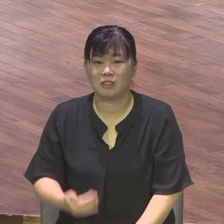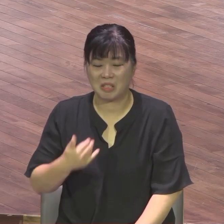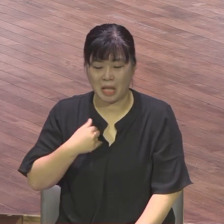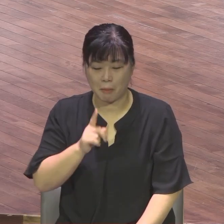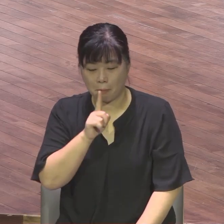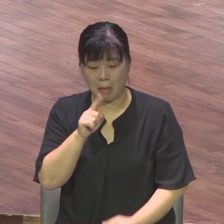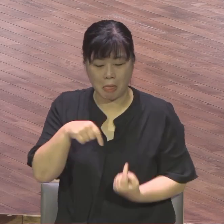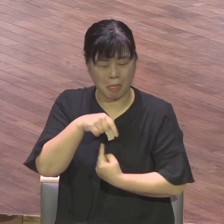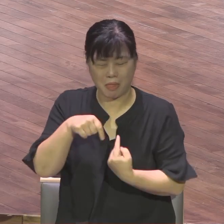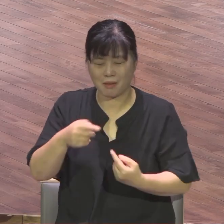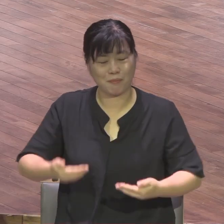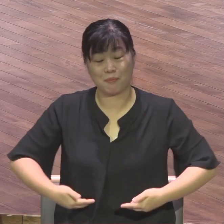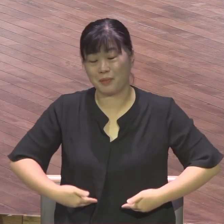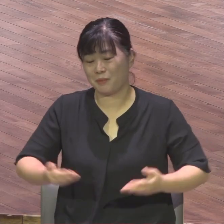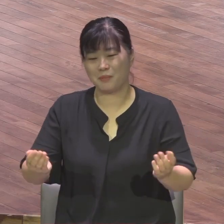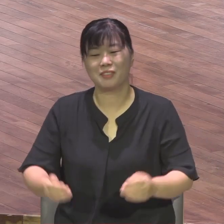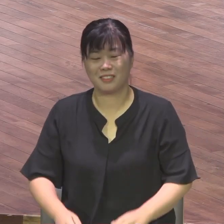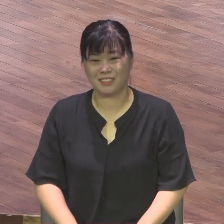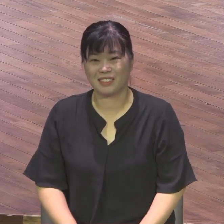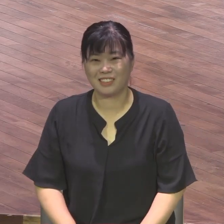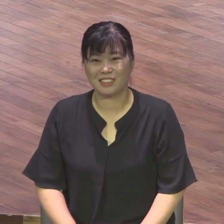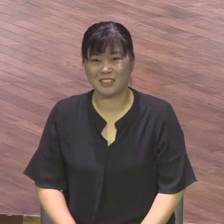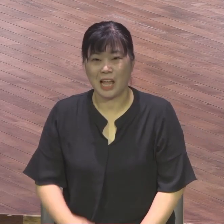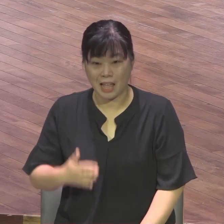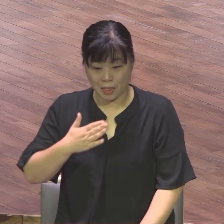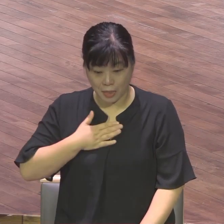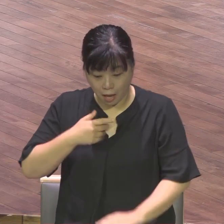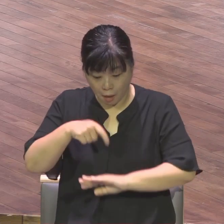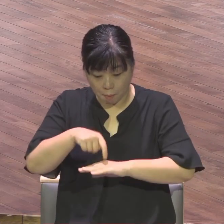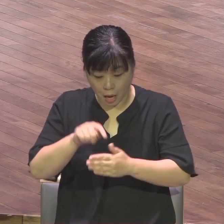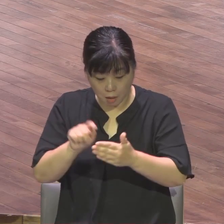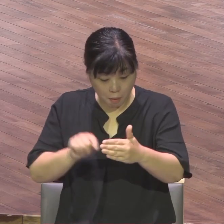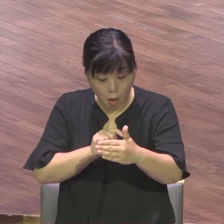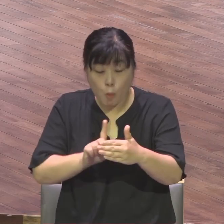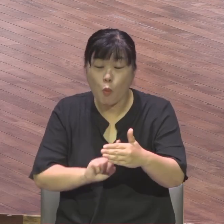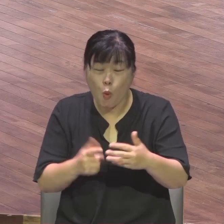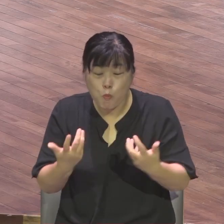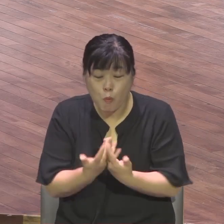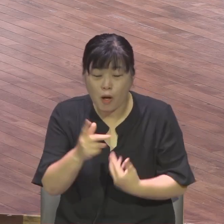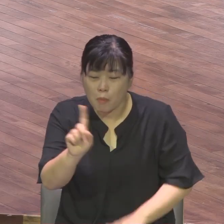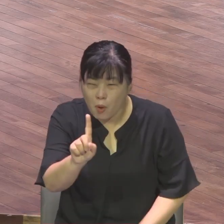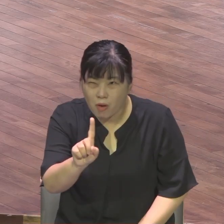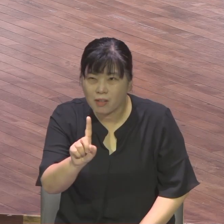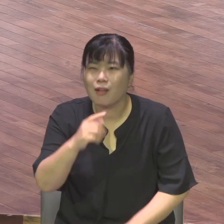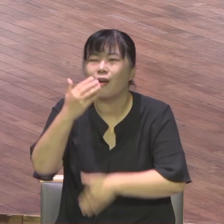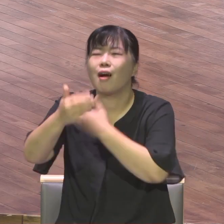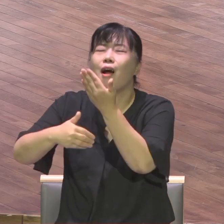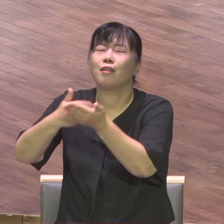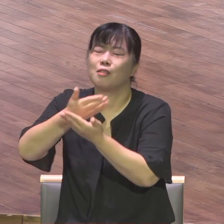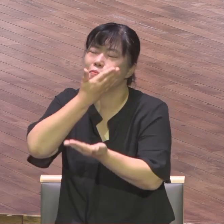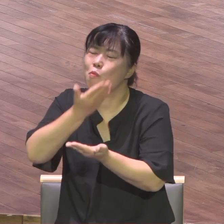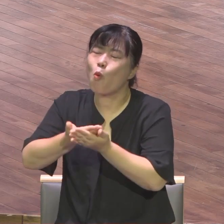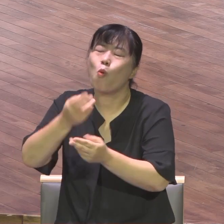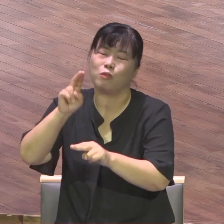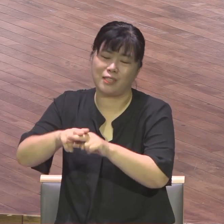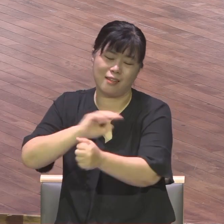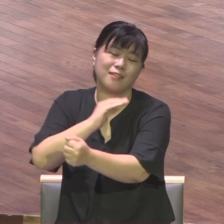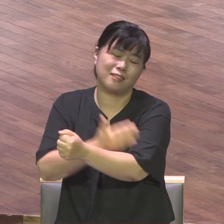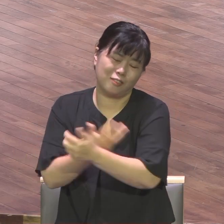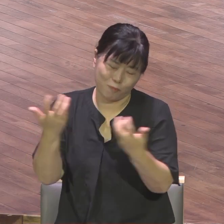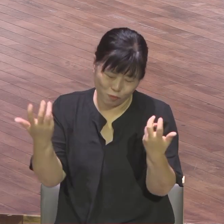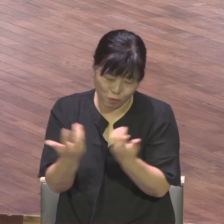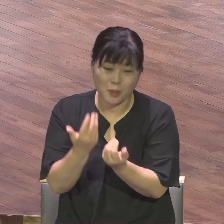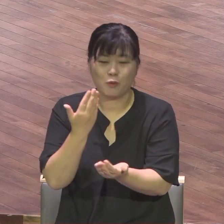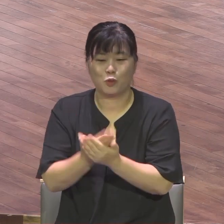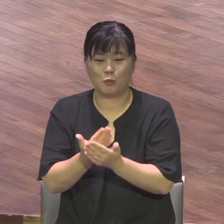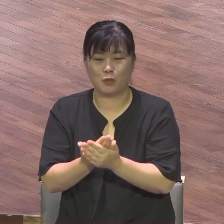필요 없습니다. 내 안에 하나님 보좌의 능력이 임하게 하여 주옵소서. 내 안에 렘넌트가